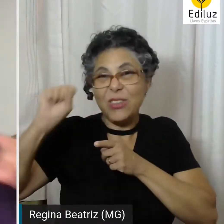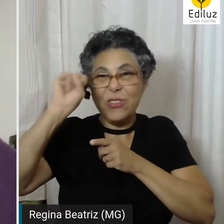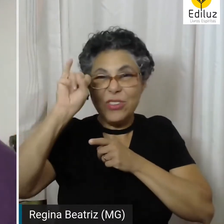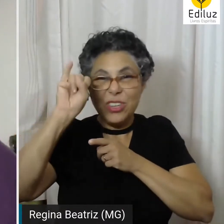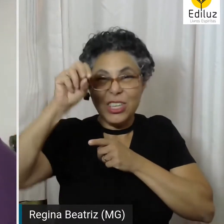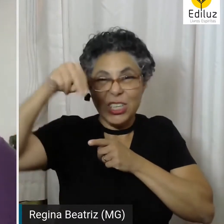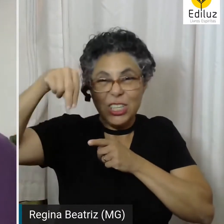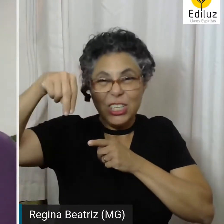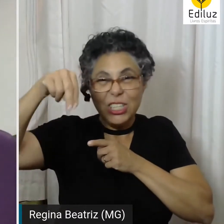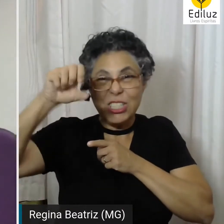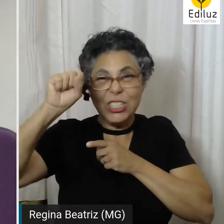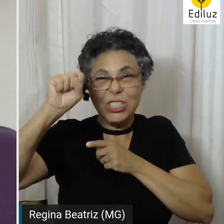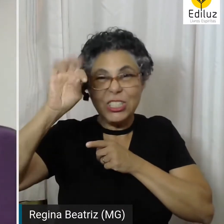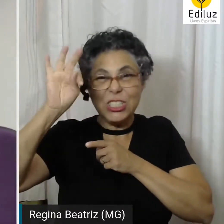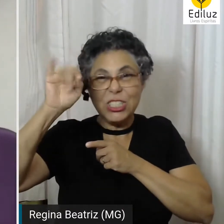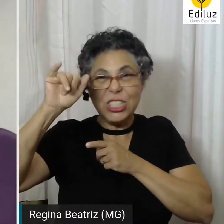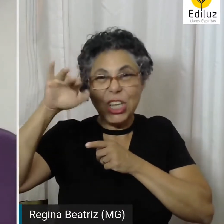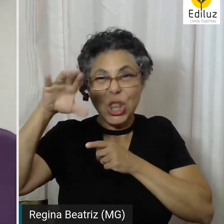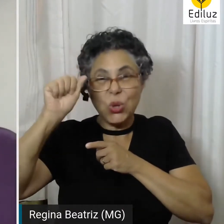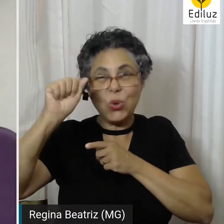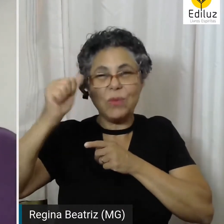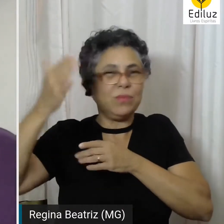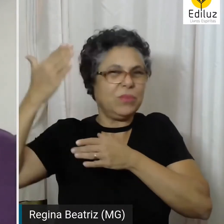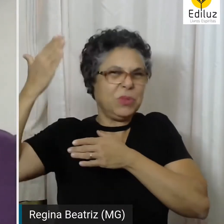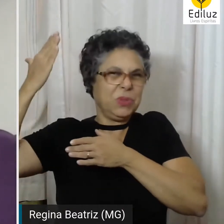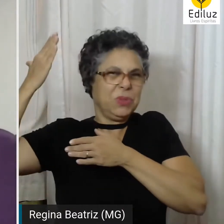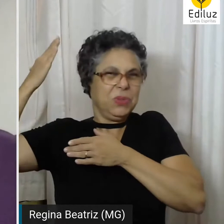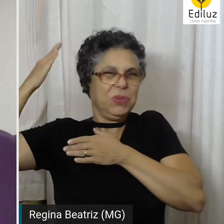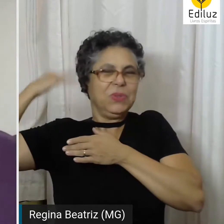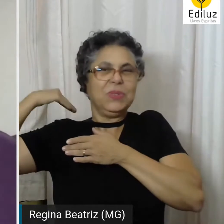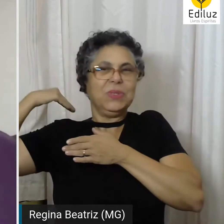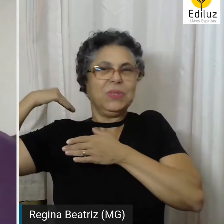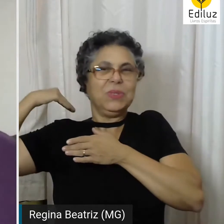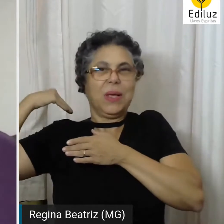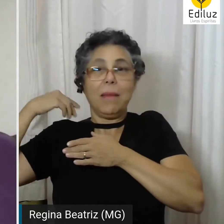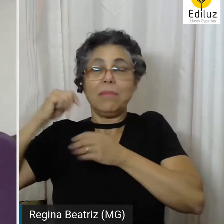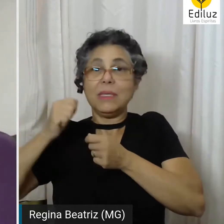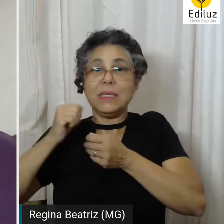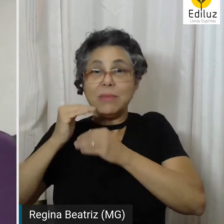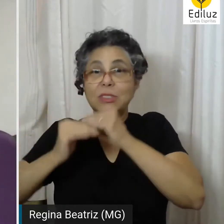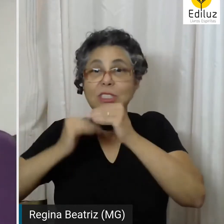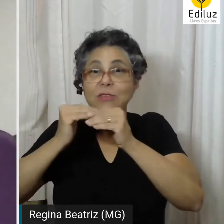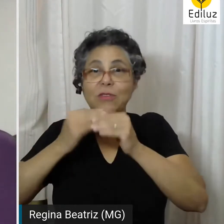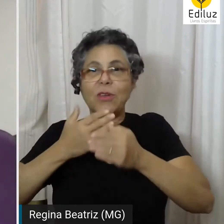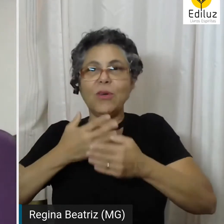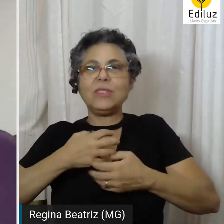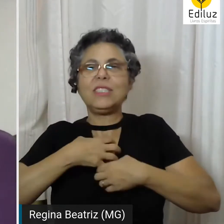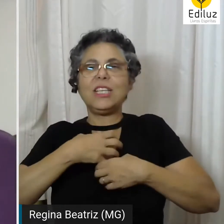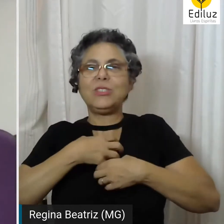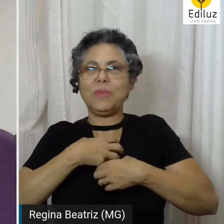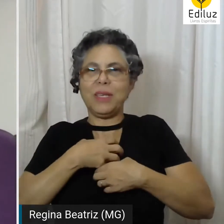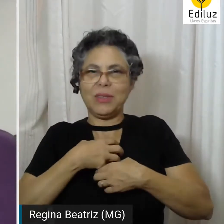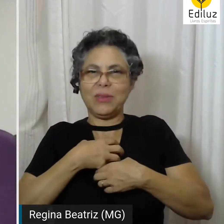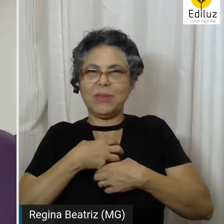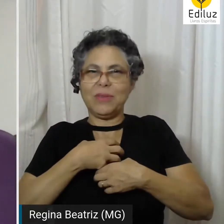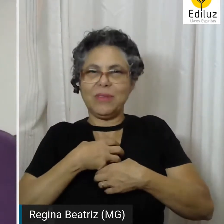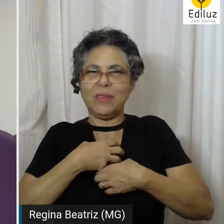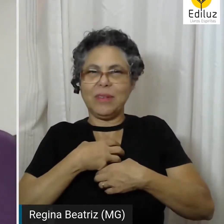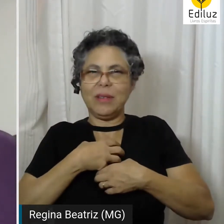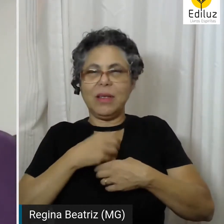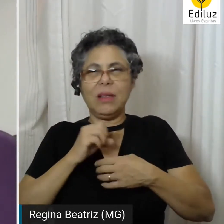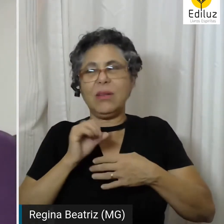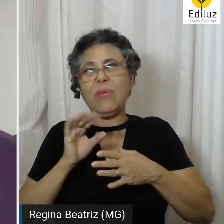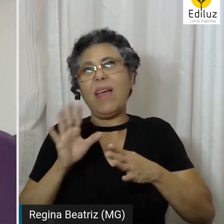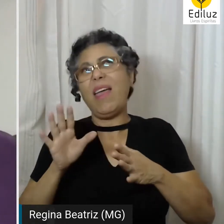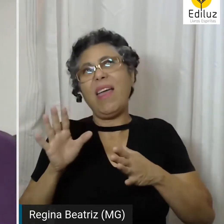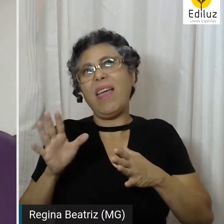ainda guardamos resquícios, para a fase de sentimento. Não é sem ação,